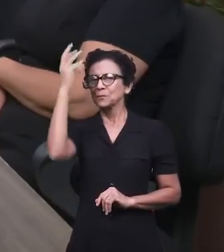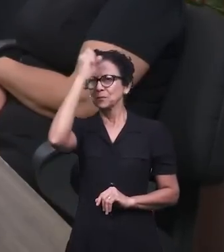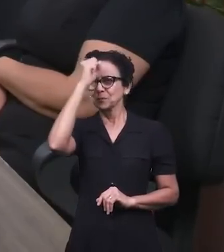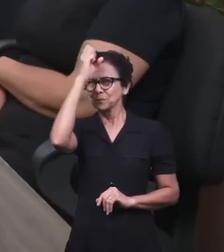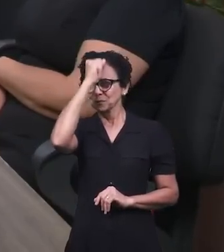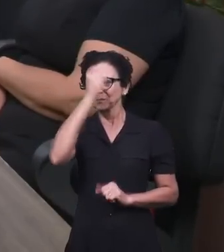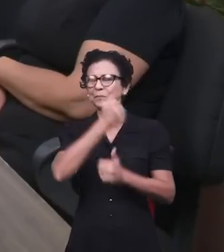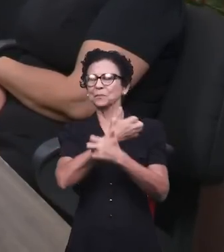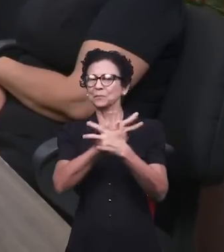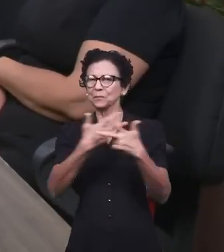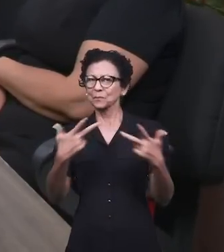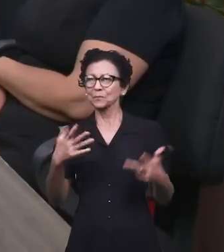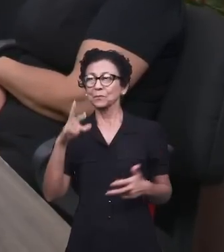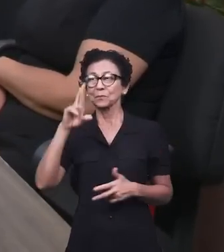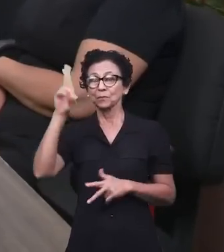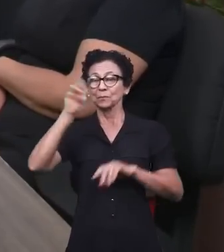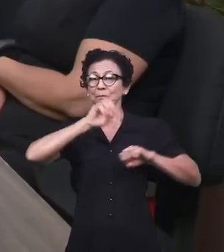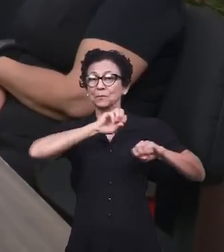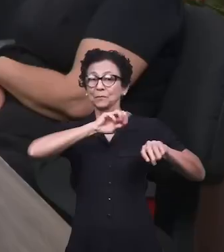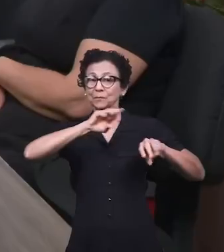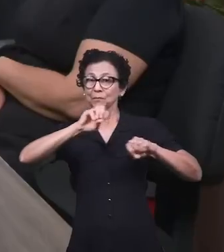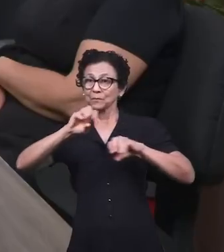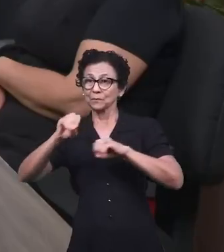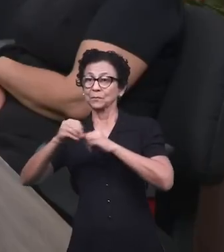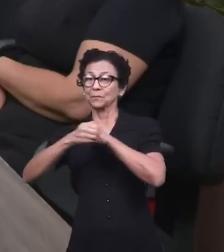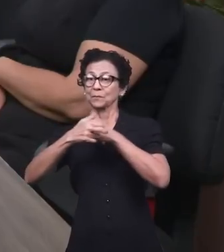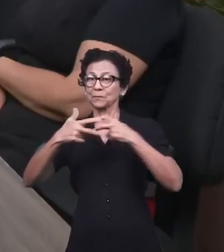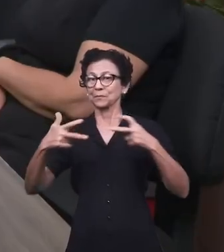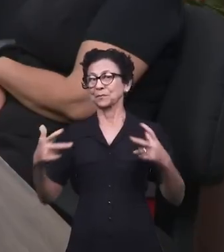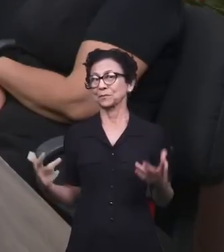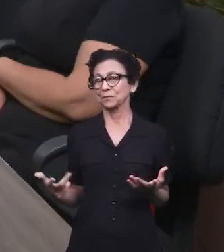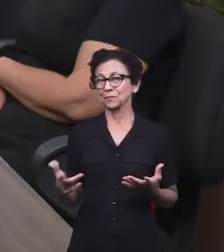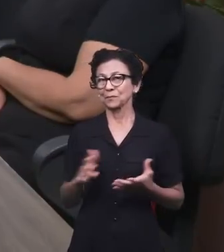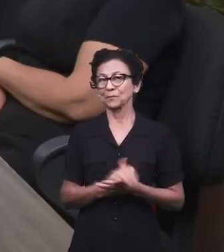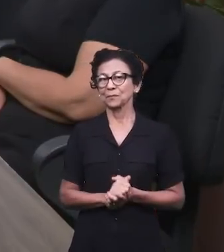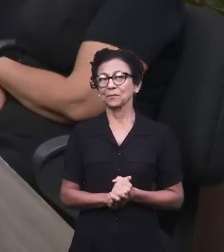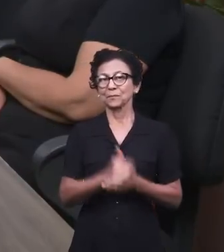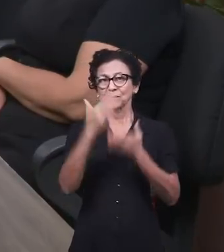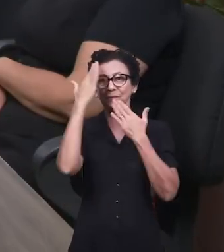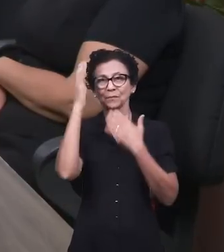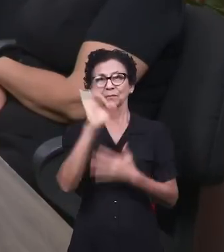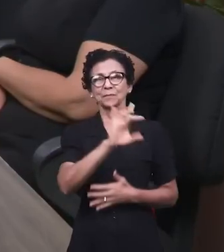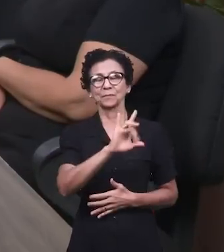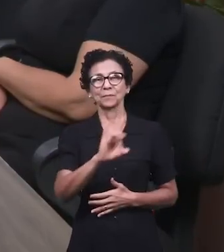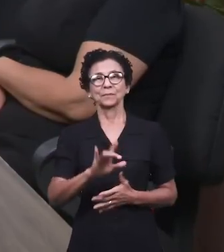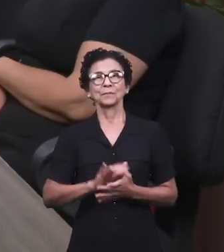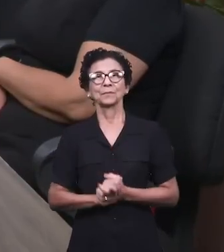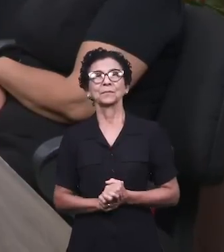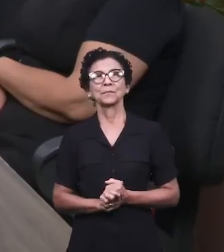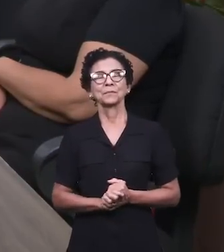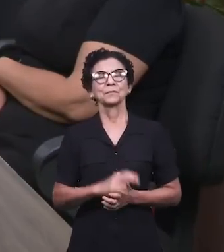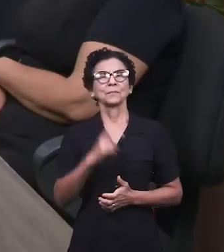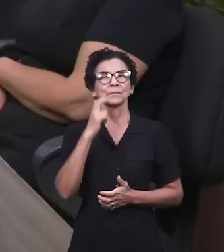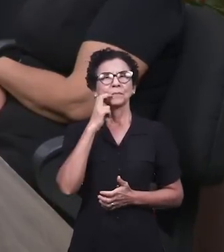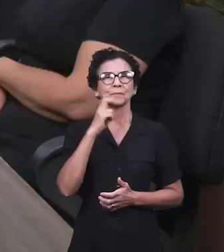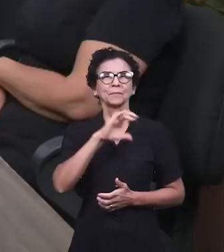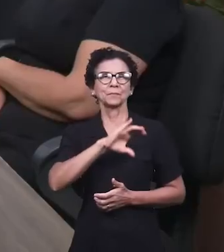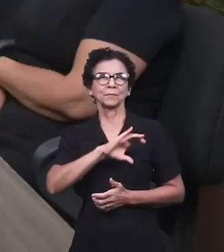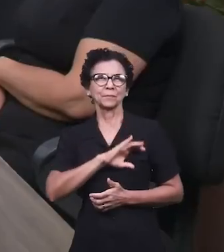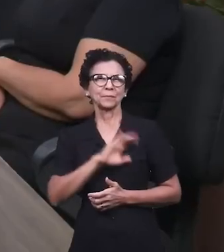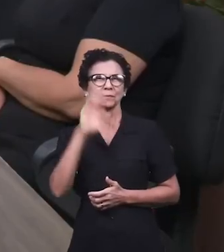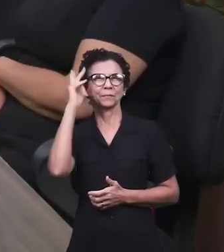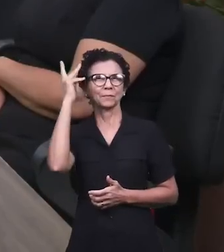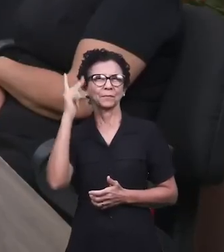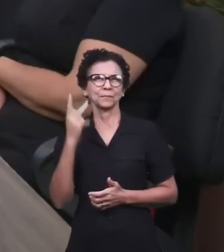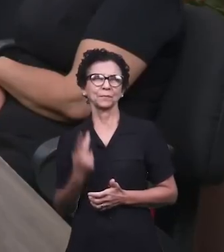ensinado, tem nos instruído em muita coisa. Quero agradecer a cada um, a Helena, a Natália, Cidinha, muito obrigada por estarem aqui.